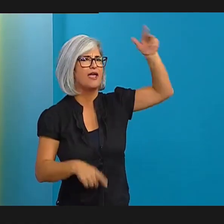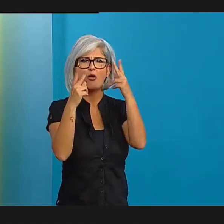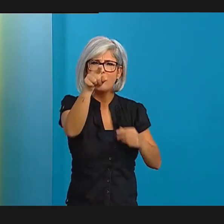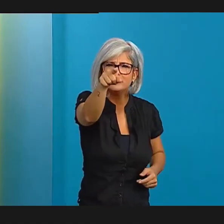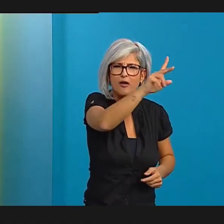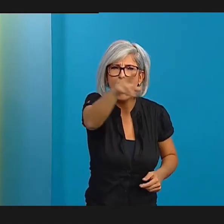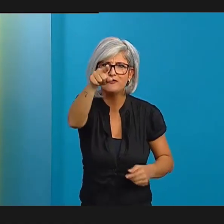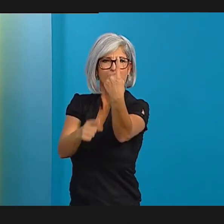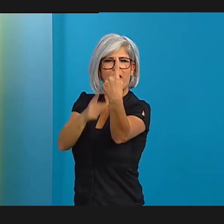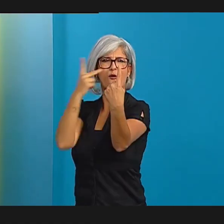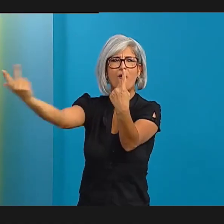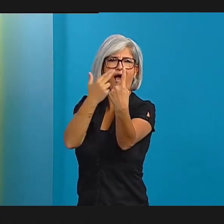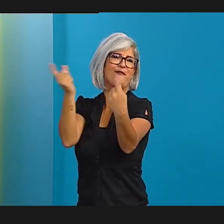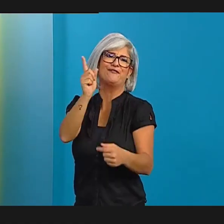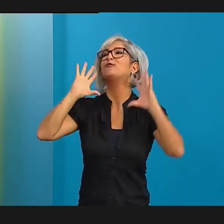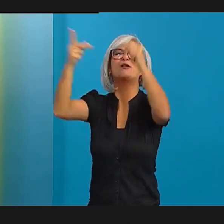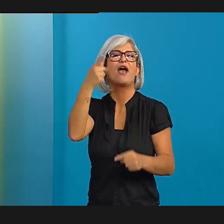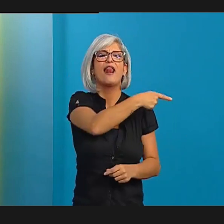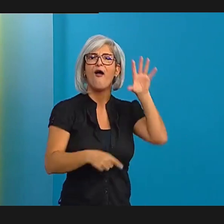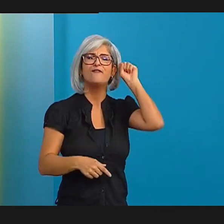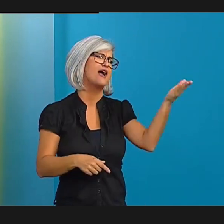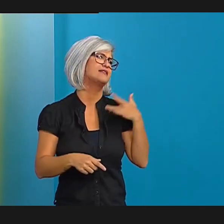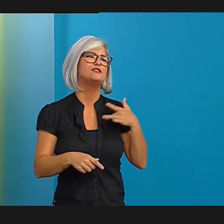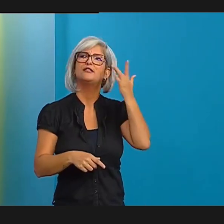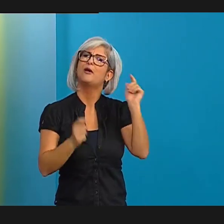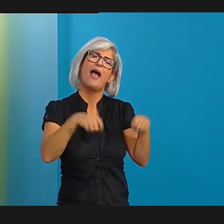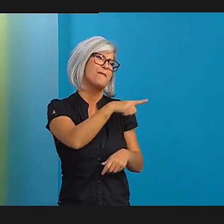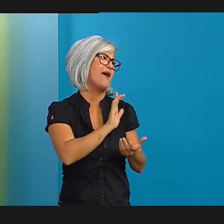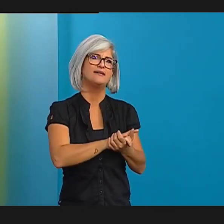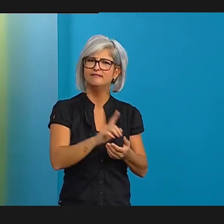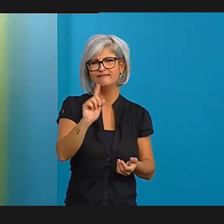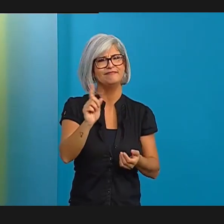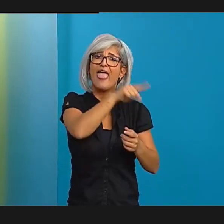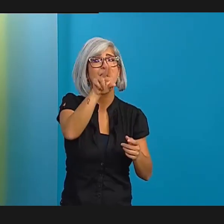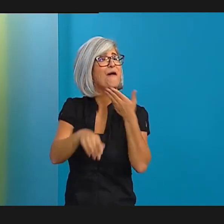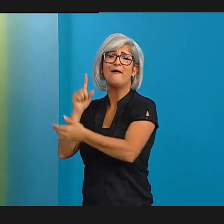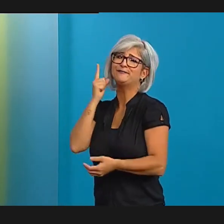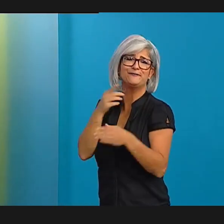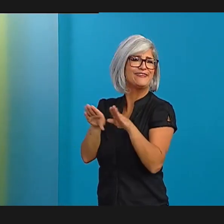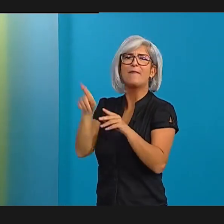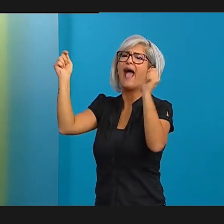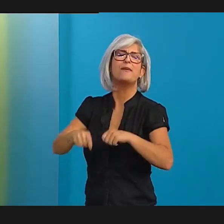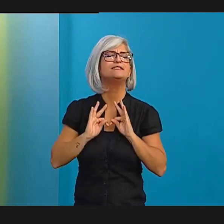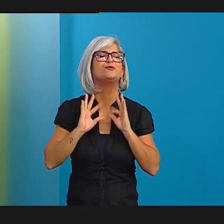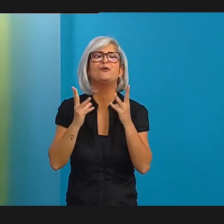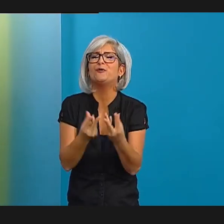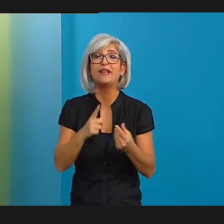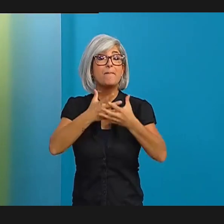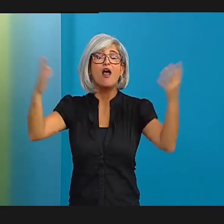observação. Uma criança ouvinte, vocês, ouvintes, todos os ouvintes são iguais? Ah, coitadinho, ele escuta, não tem capacidade. Existe essa comparação?